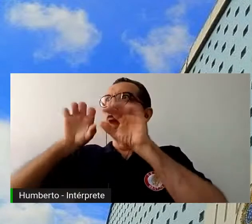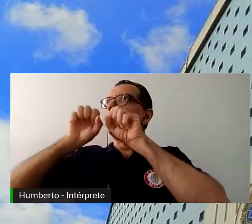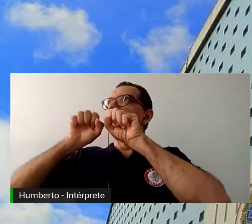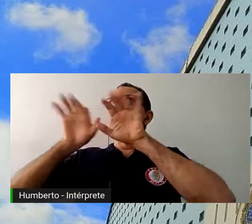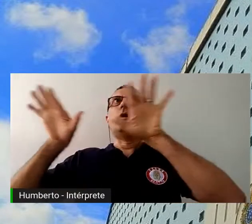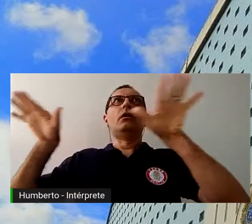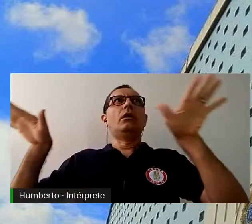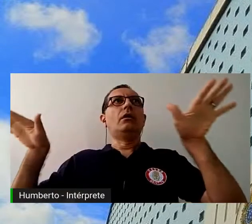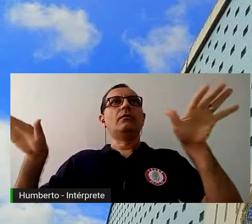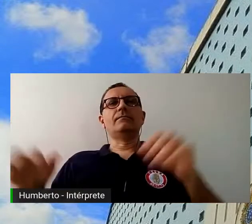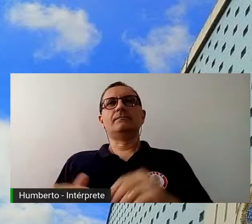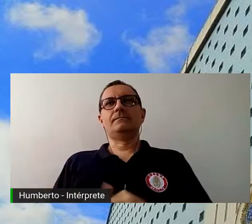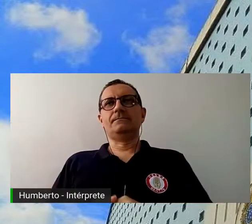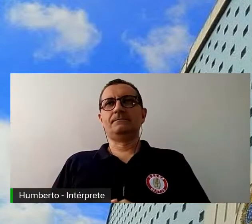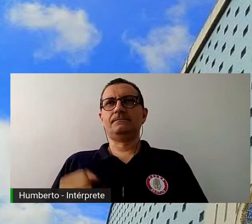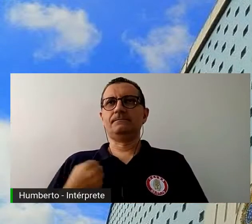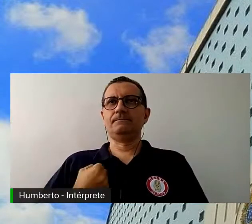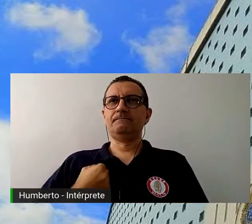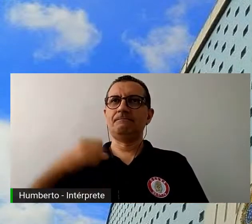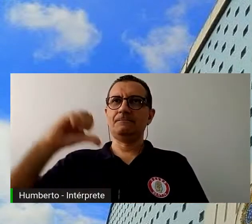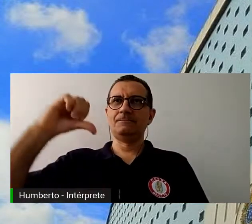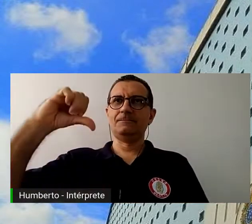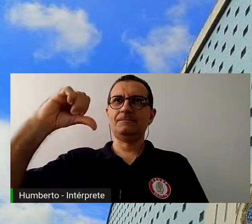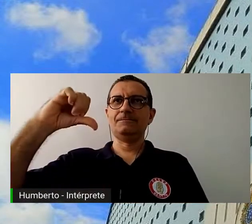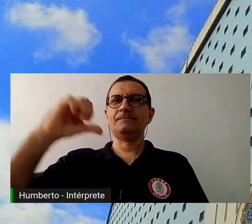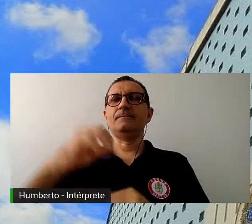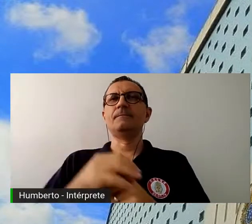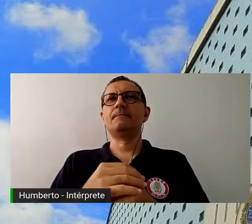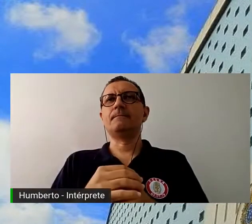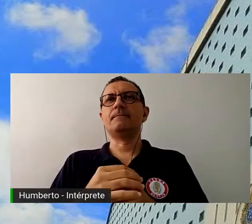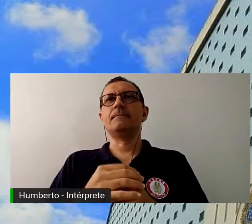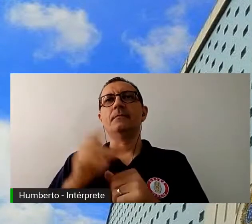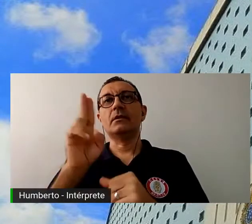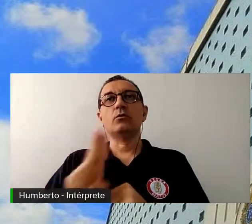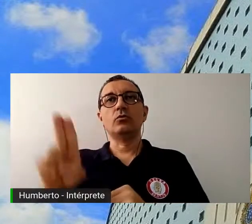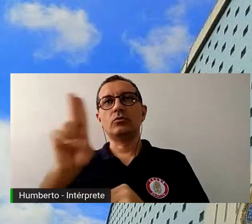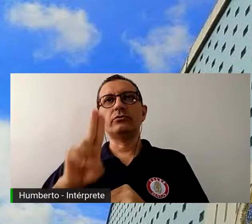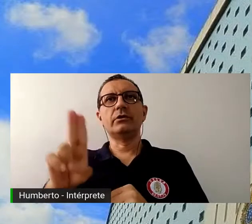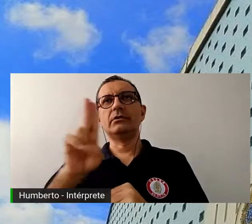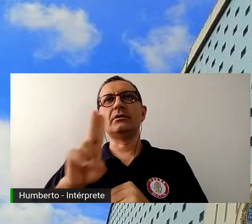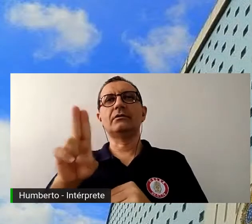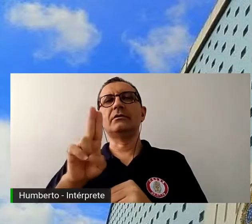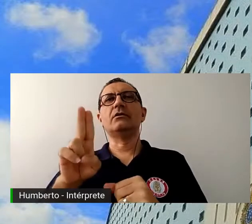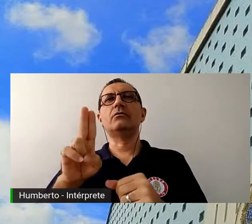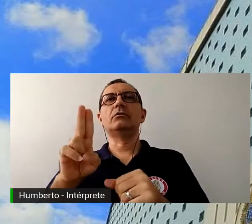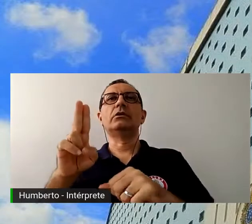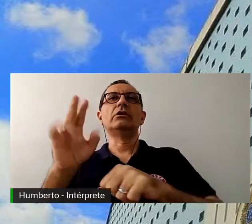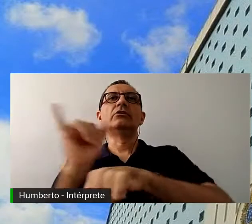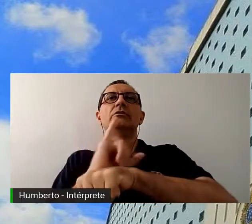Nono, utilização das estratégias educacionais